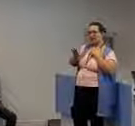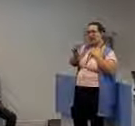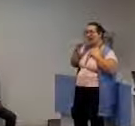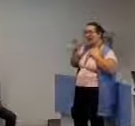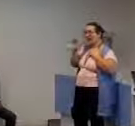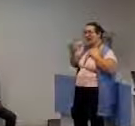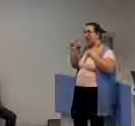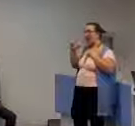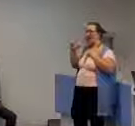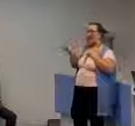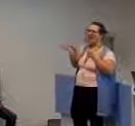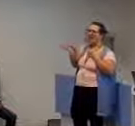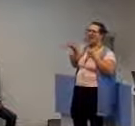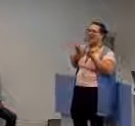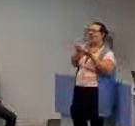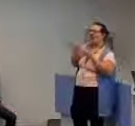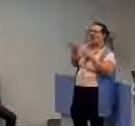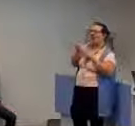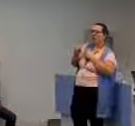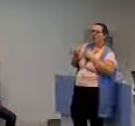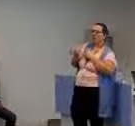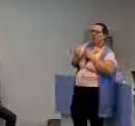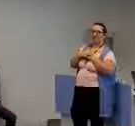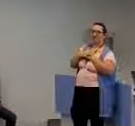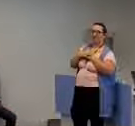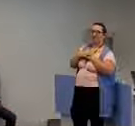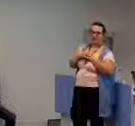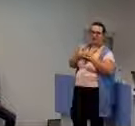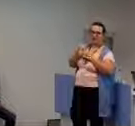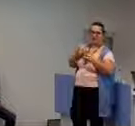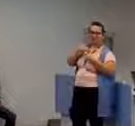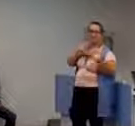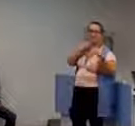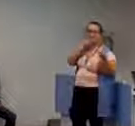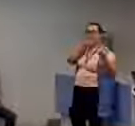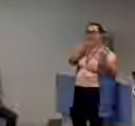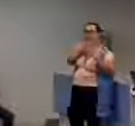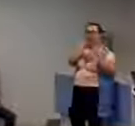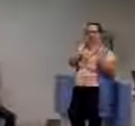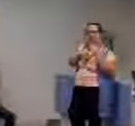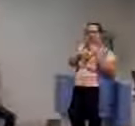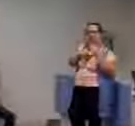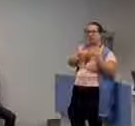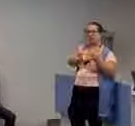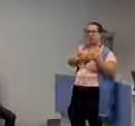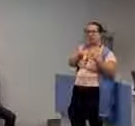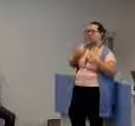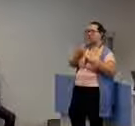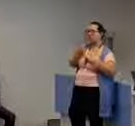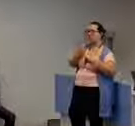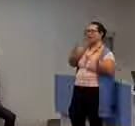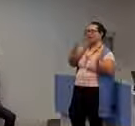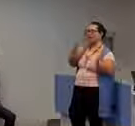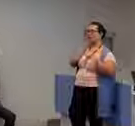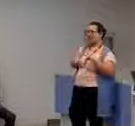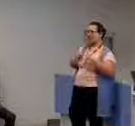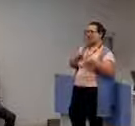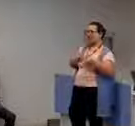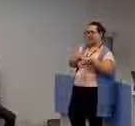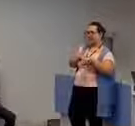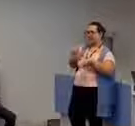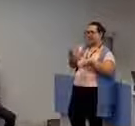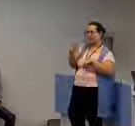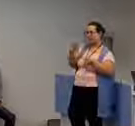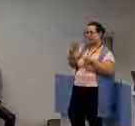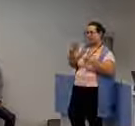preciso especificar minha prensa, em que prensa que eu posso fazer isso. Então tem uma série de informações que eu já preciso ser capaz de dizer nesse momento aí que o